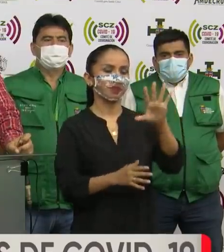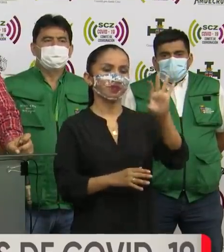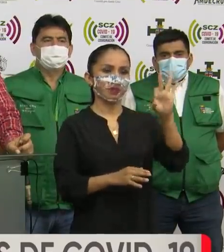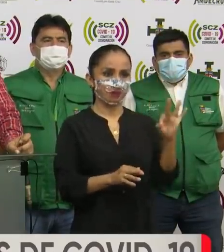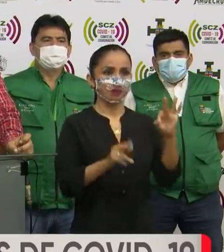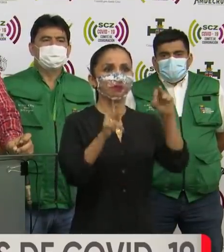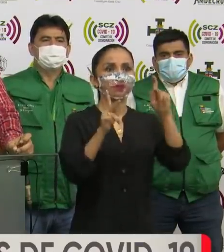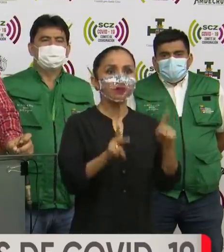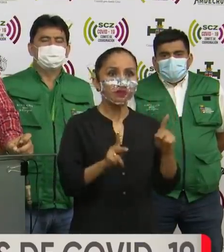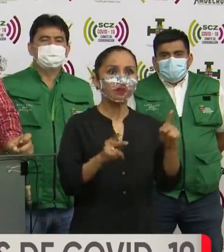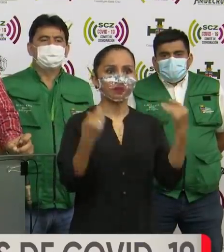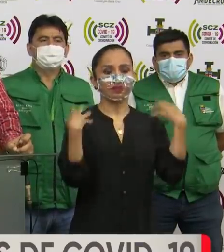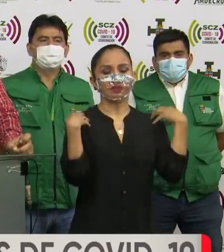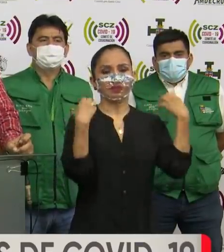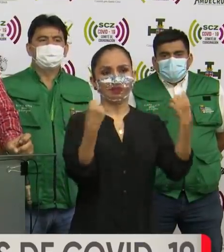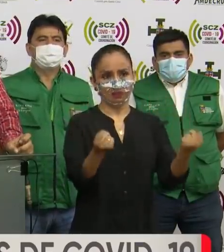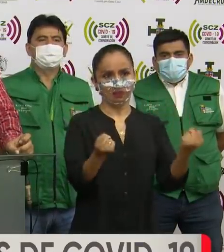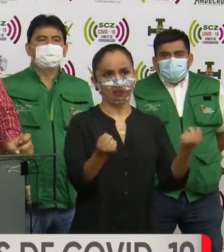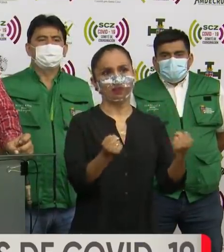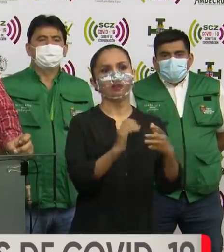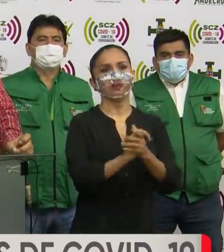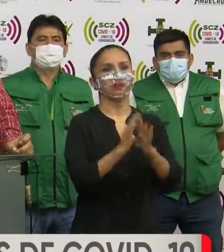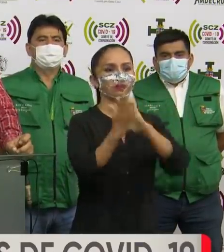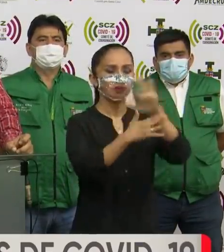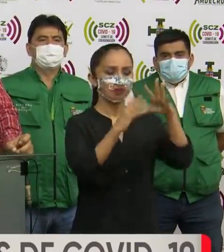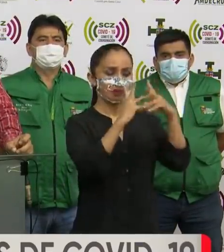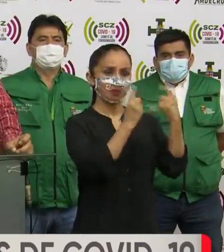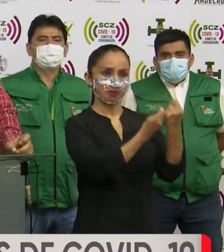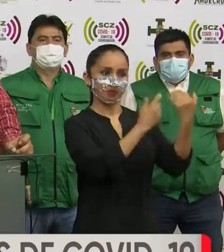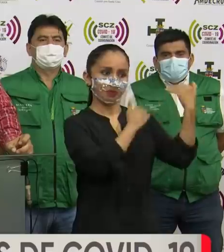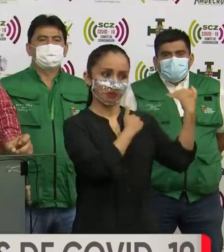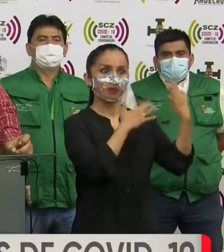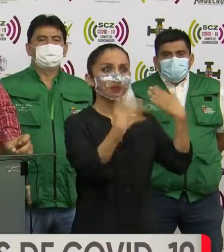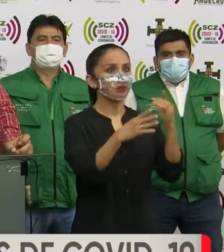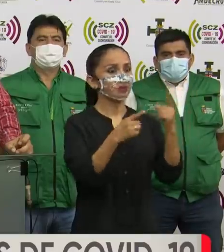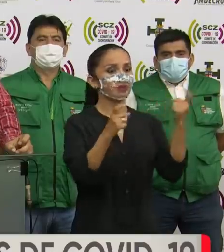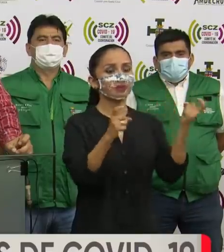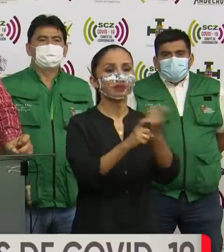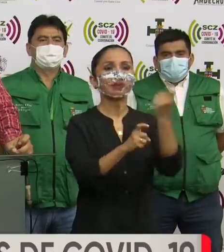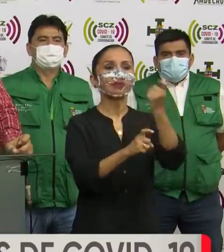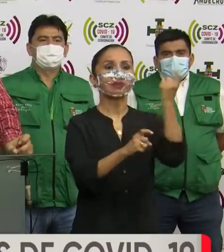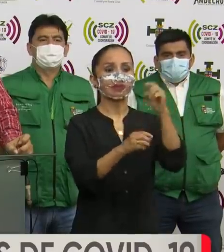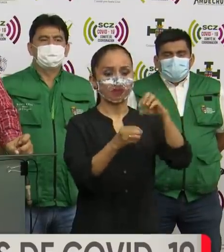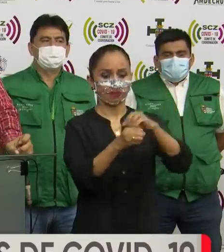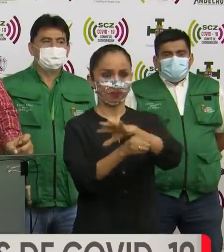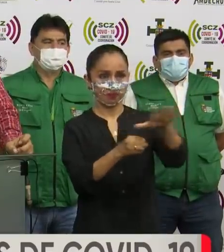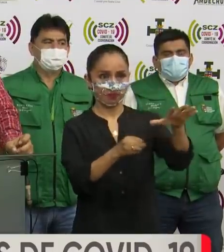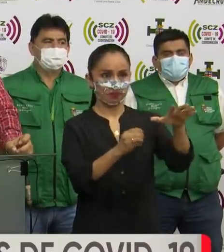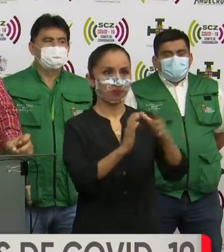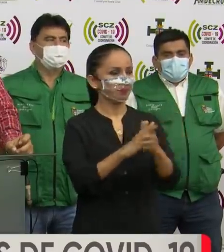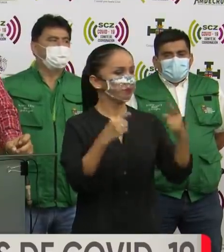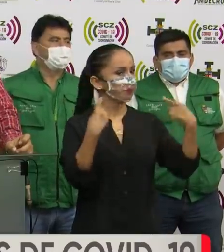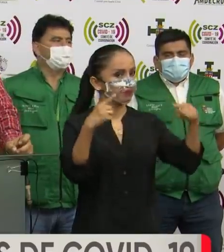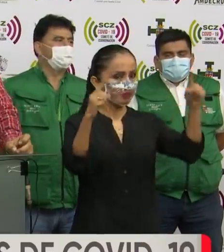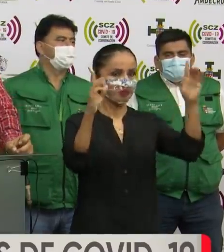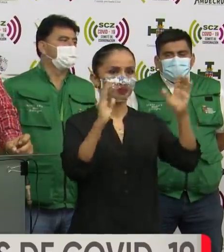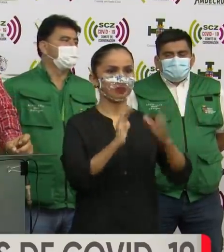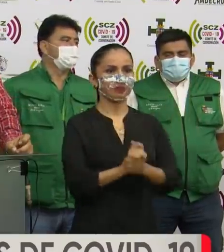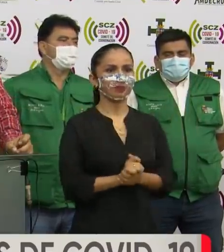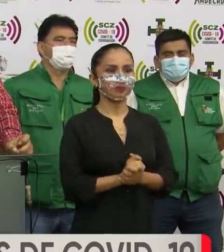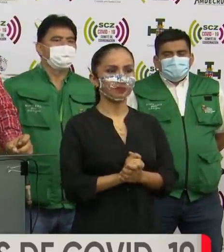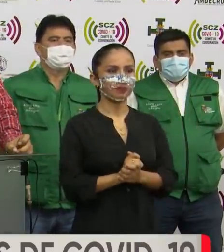8.059 casos que se van recuperando en el departamento. Personas que han logrado vencer con éxito el